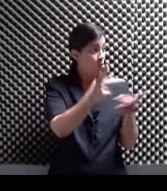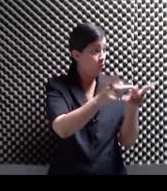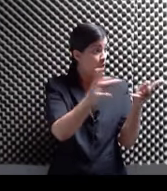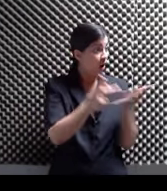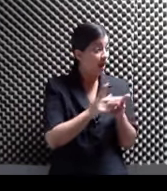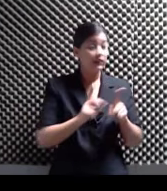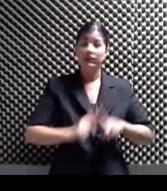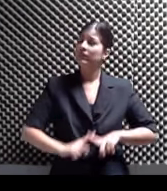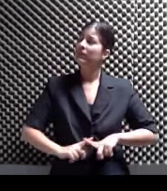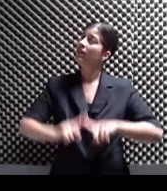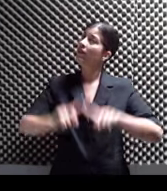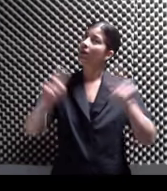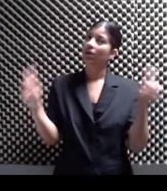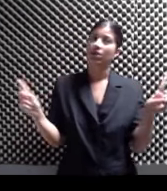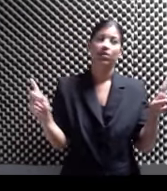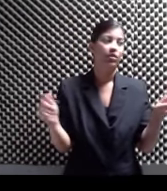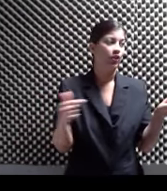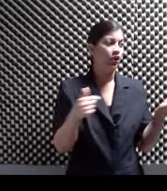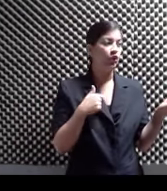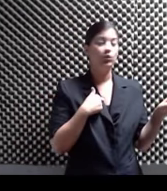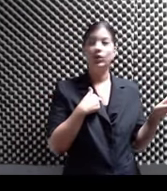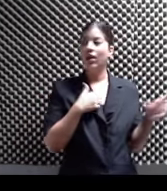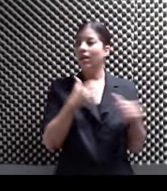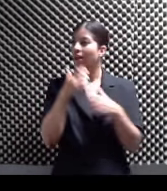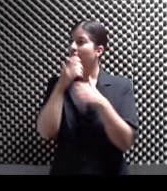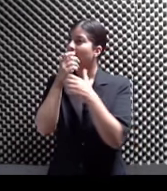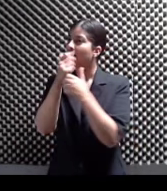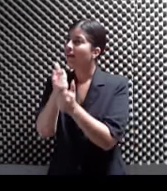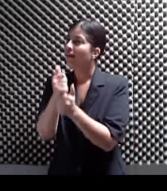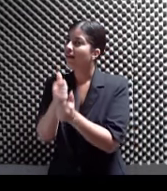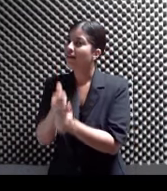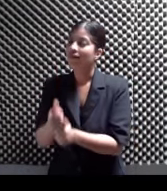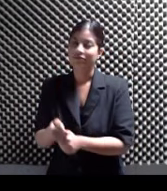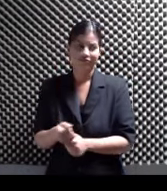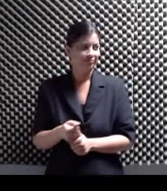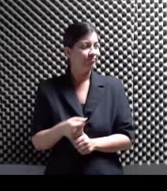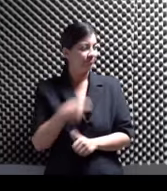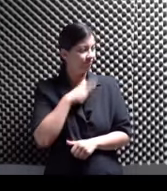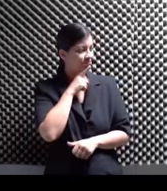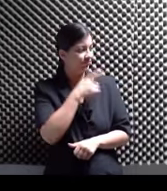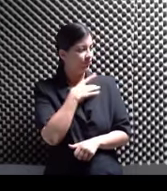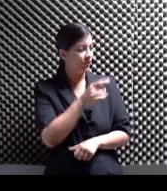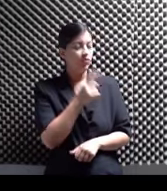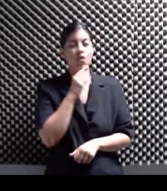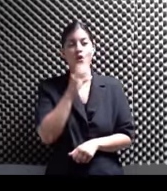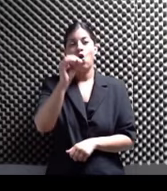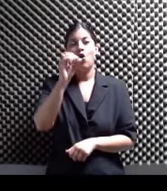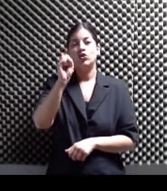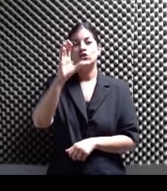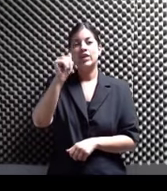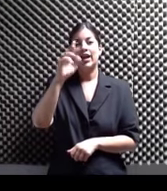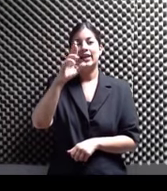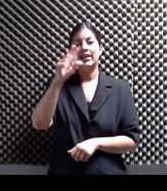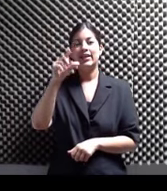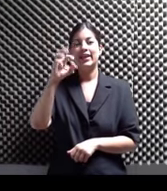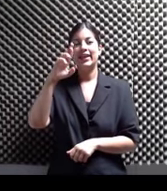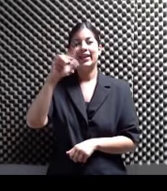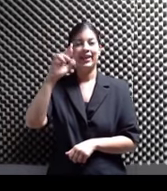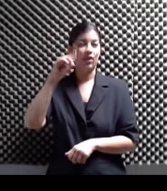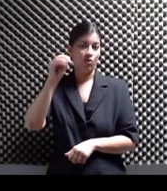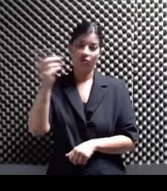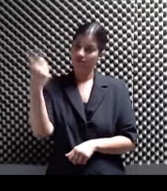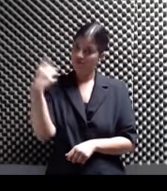bien diferente. Sí, ¿no? Yo estoy intrigadísima. Sí. Me gustó eso. Que por ahí viene Oscar Guerrero para averiguar qué es eso